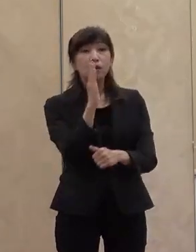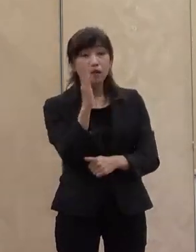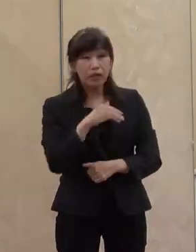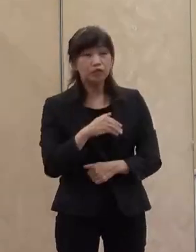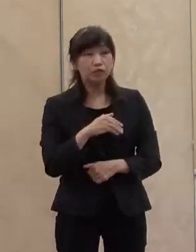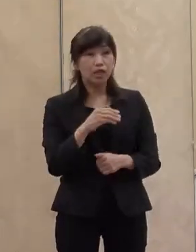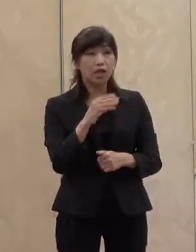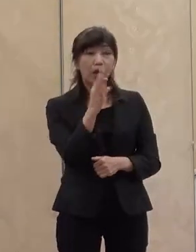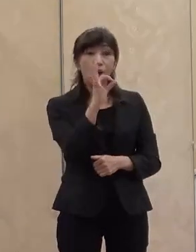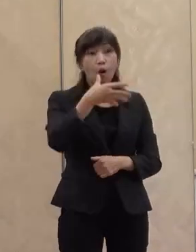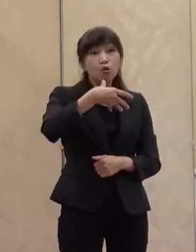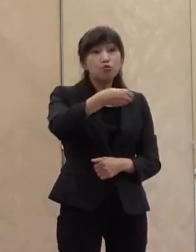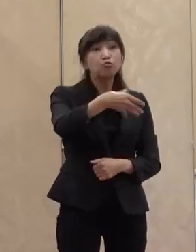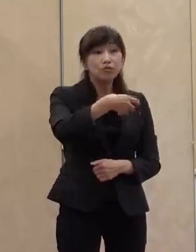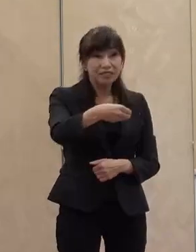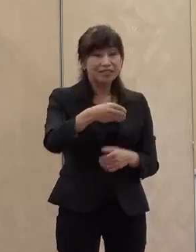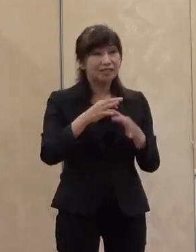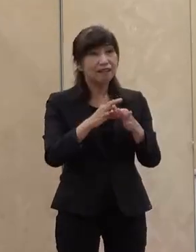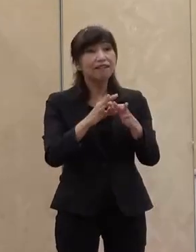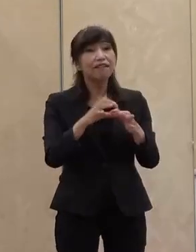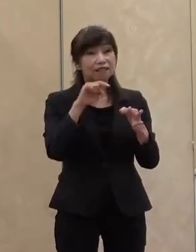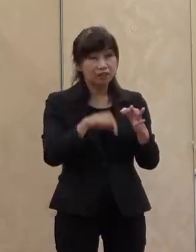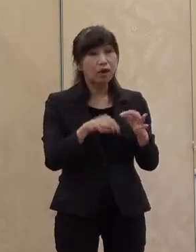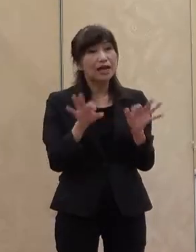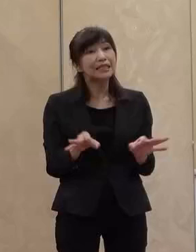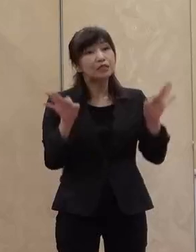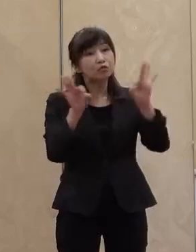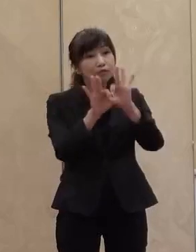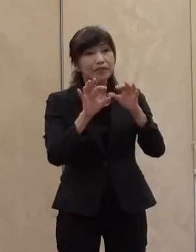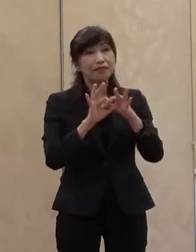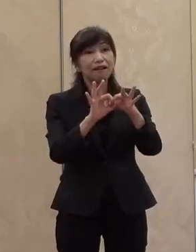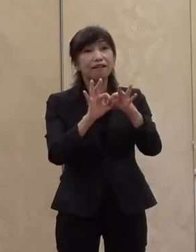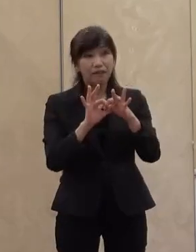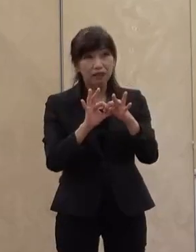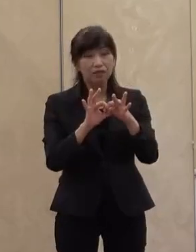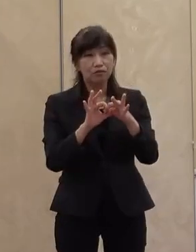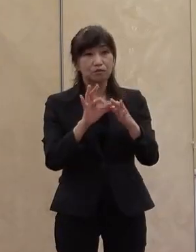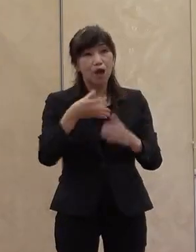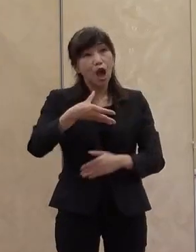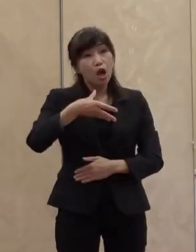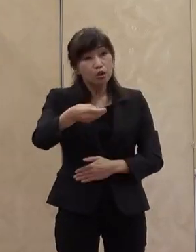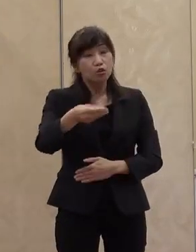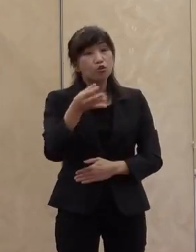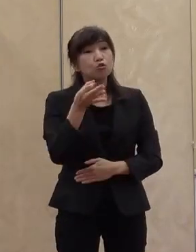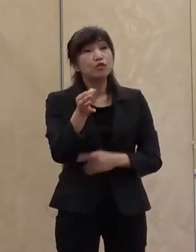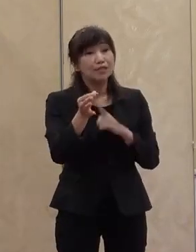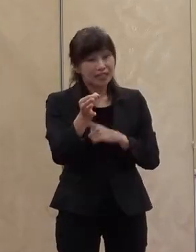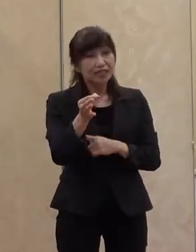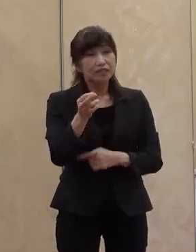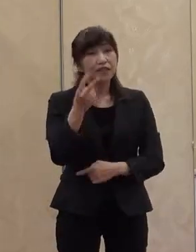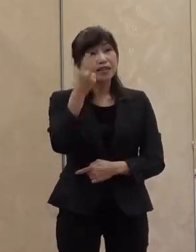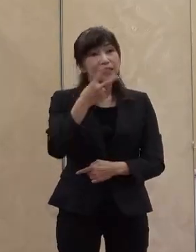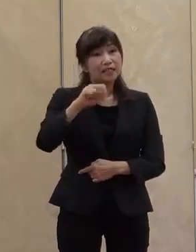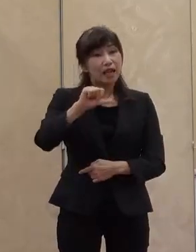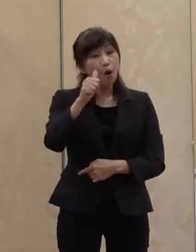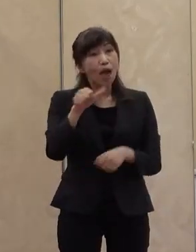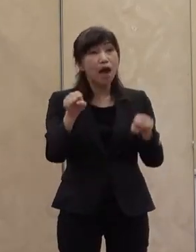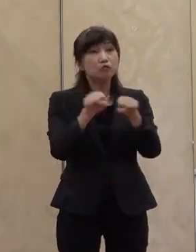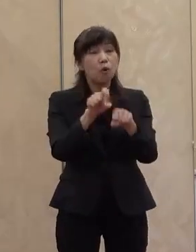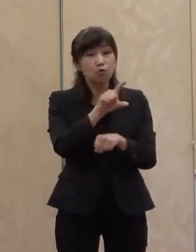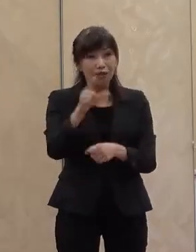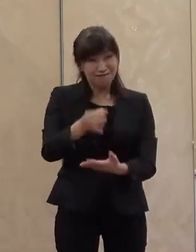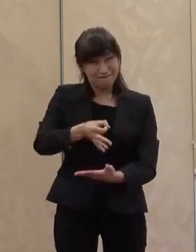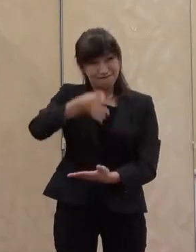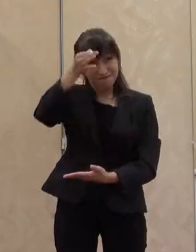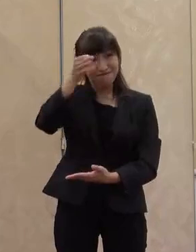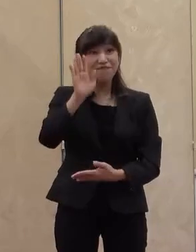は融資等々についてです。融資設備関係です。融資について予算規模2500億円、これ非常に大きいですが、